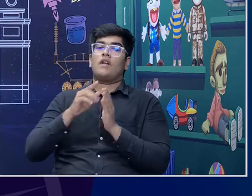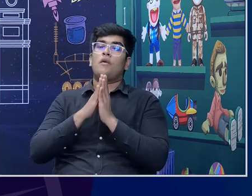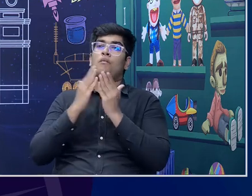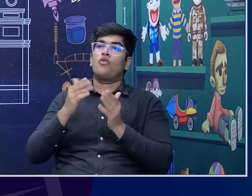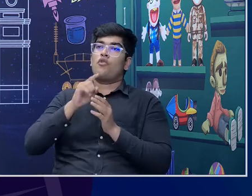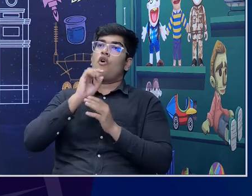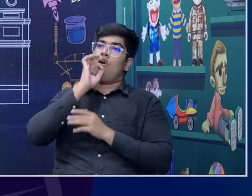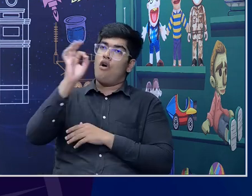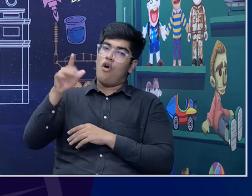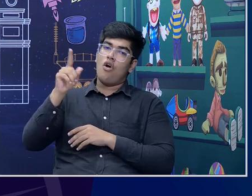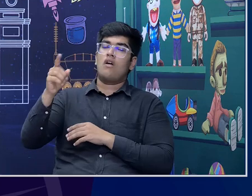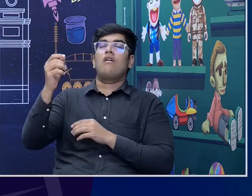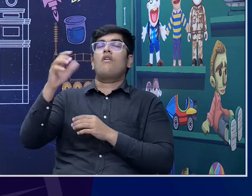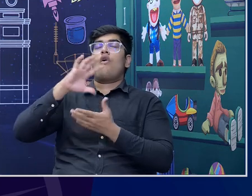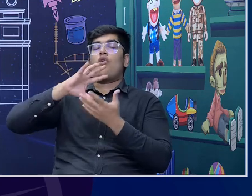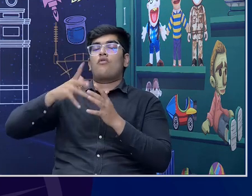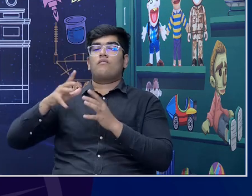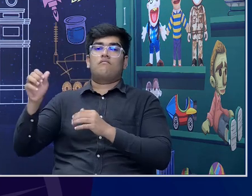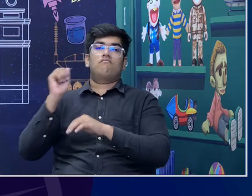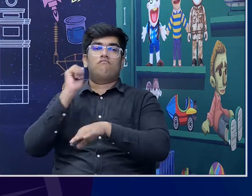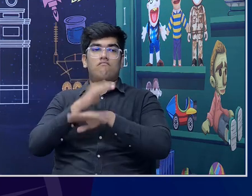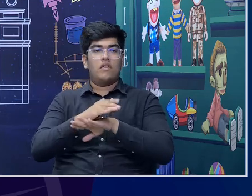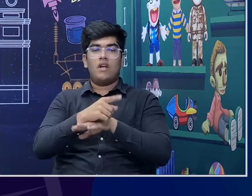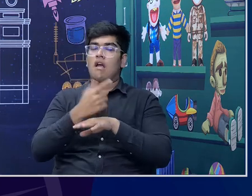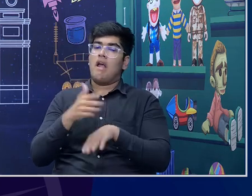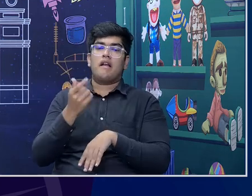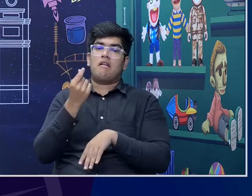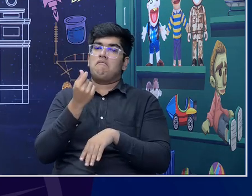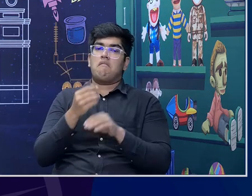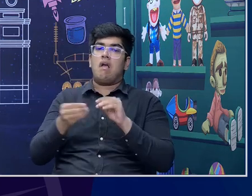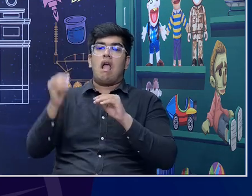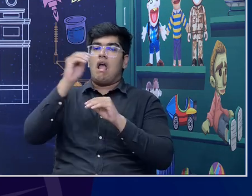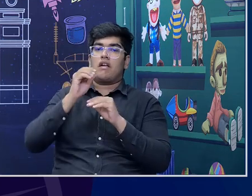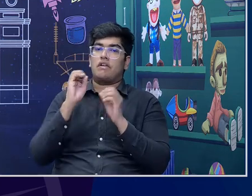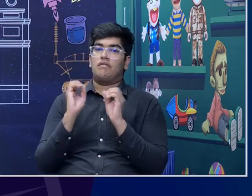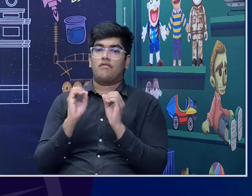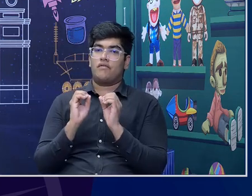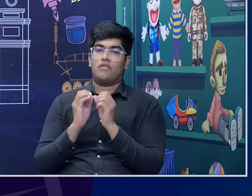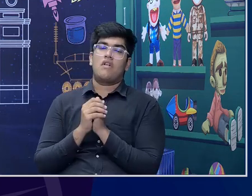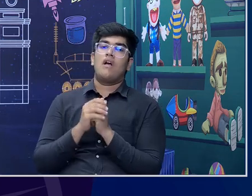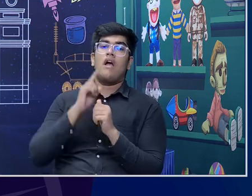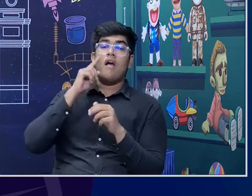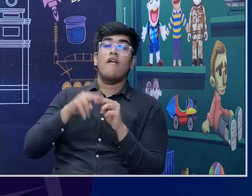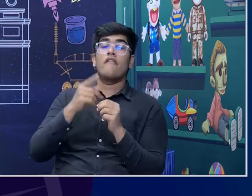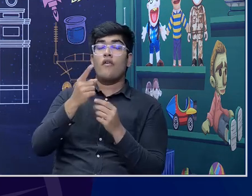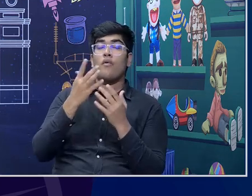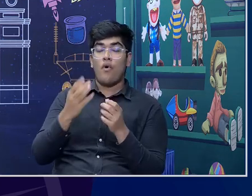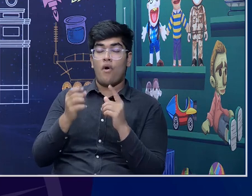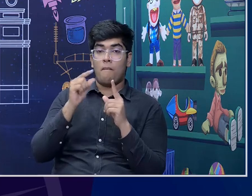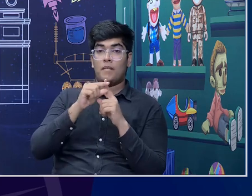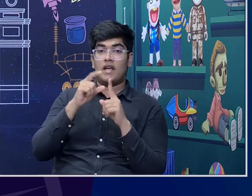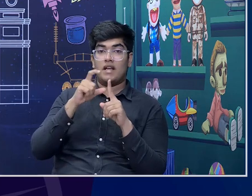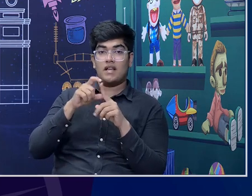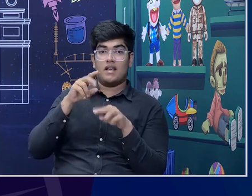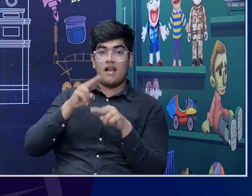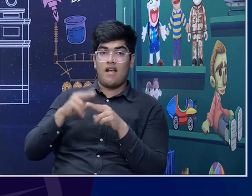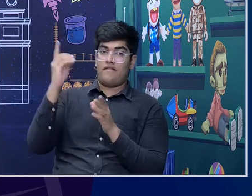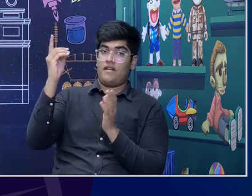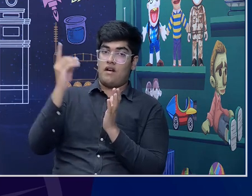deliver कर दी जाएंगी without any extra delivery charges और यदि आप PDA version चाहते हैं तो आप उसे भी